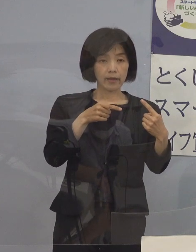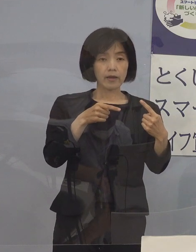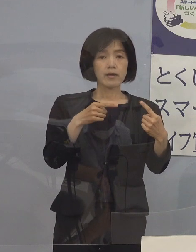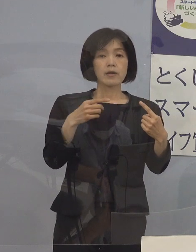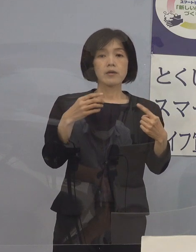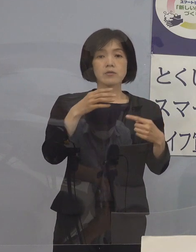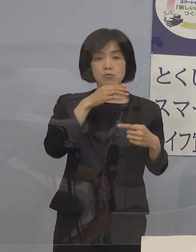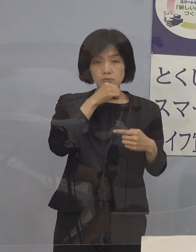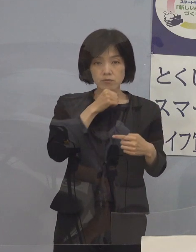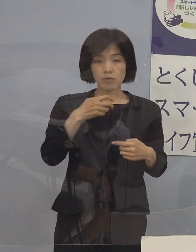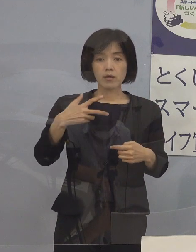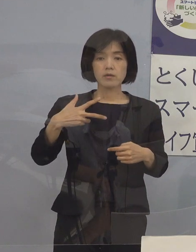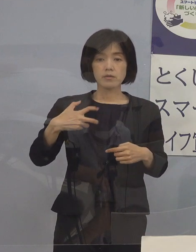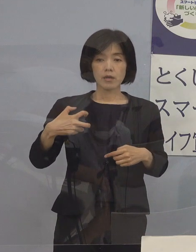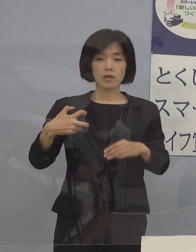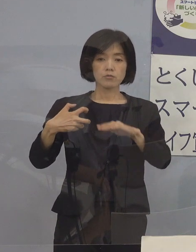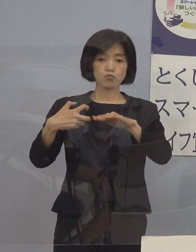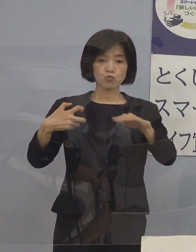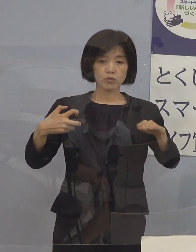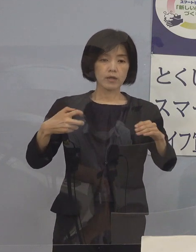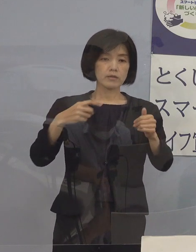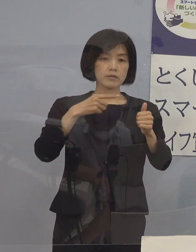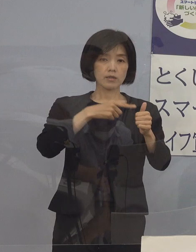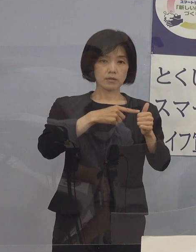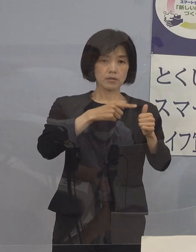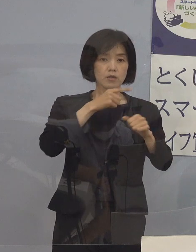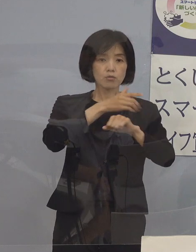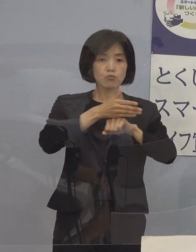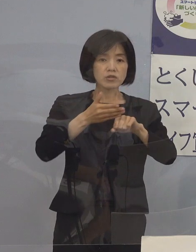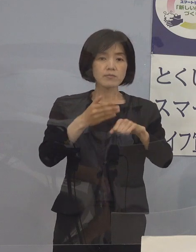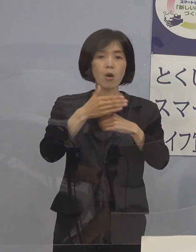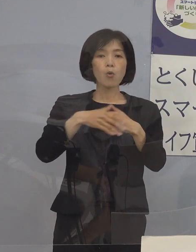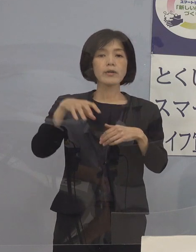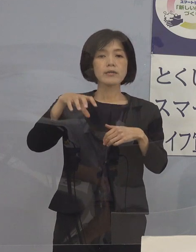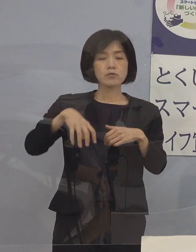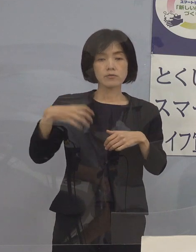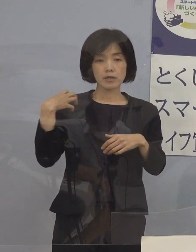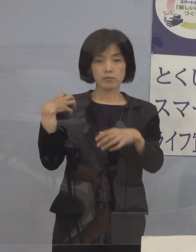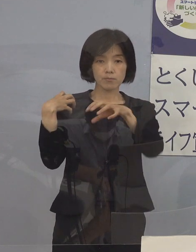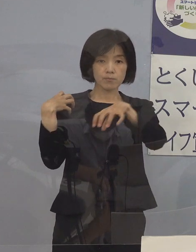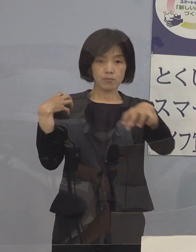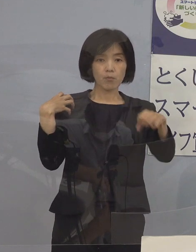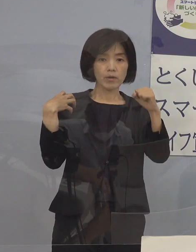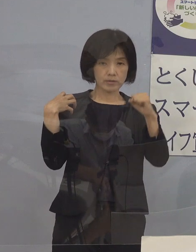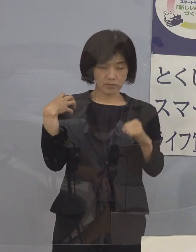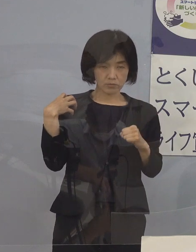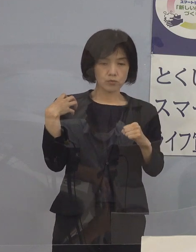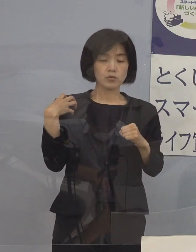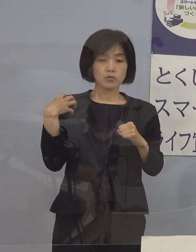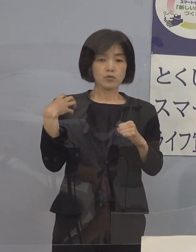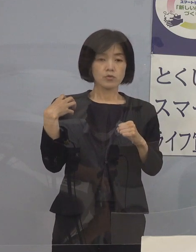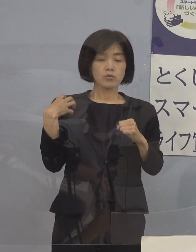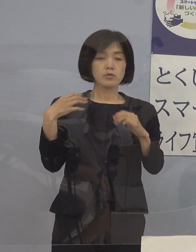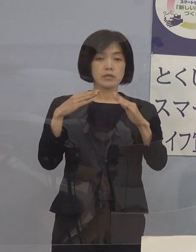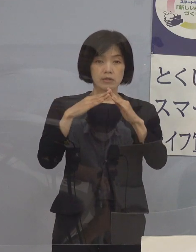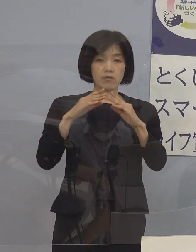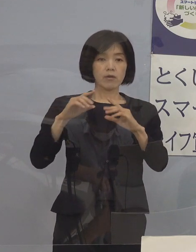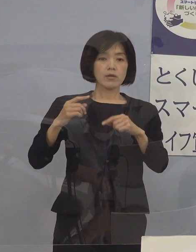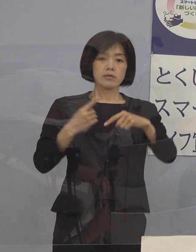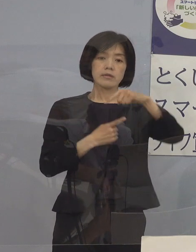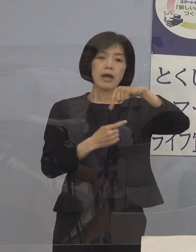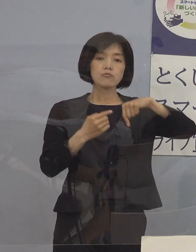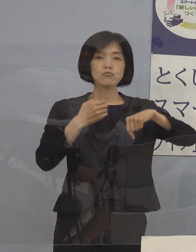年代は70代男性、徳島保健所管内、鳴門市在住の方で、職業